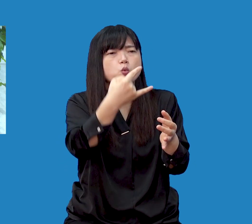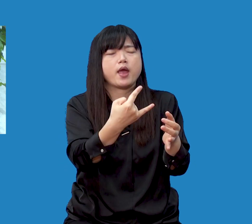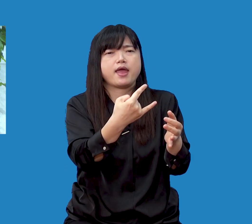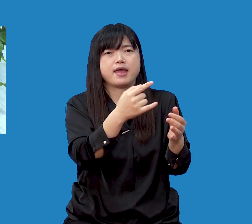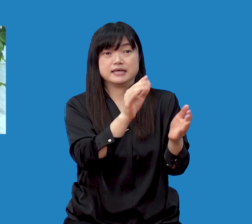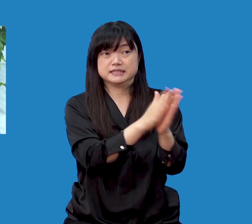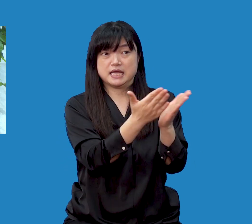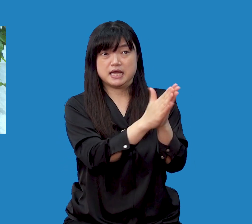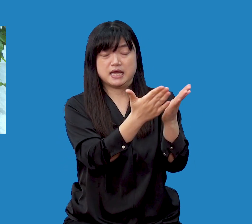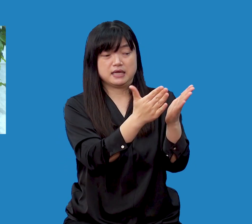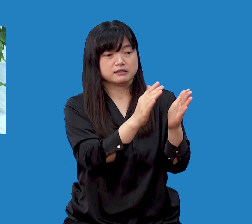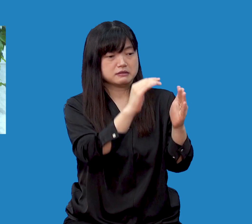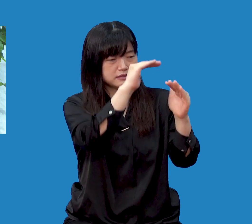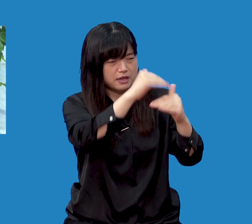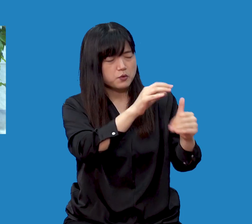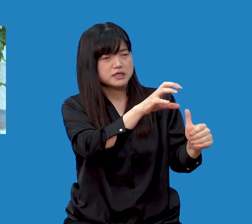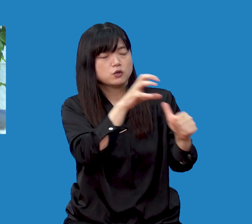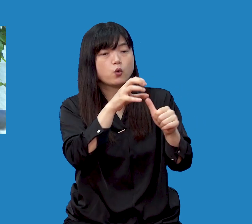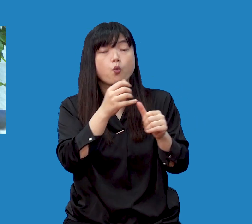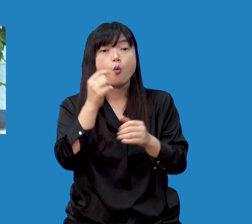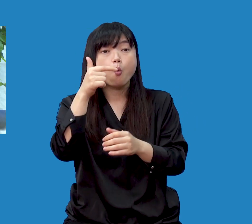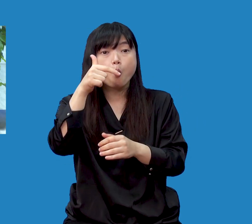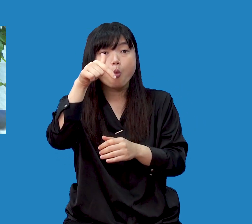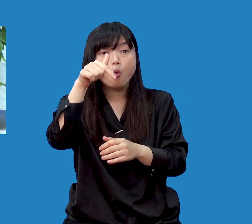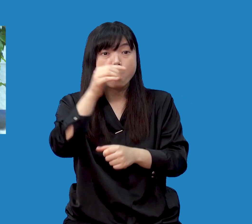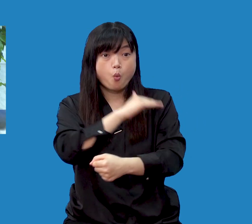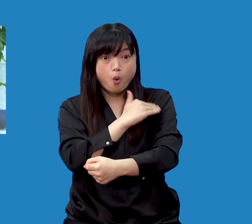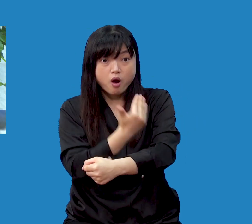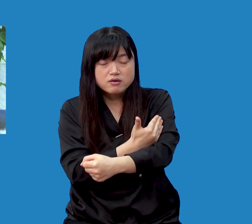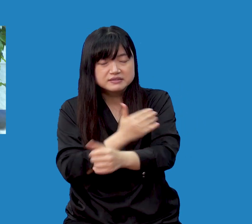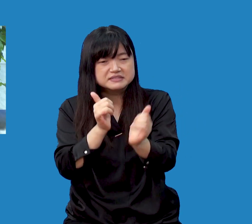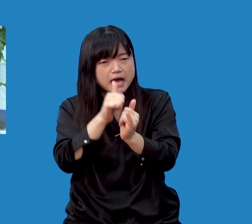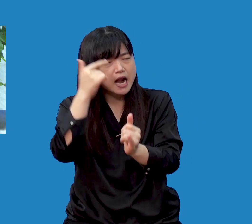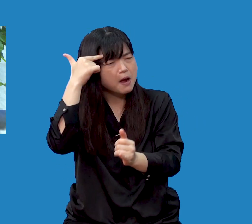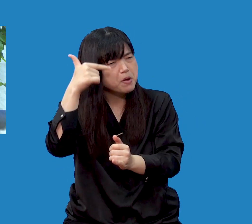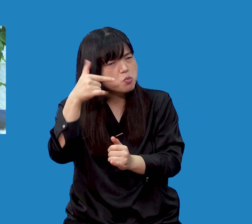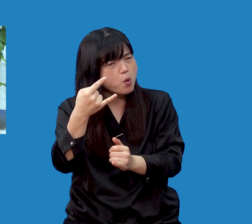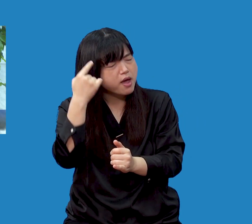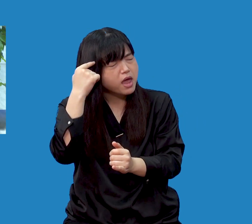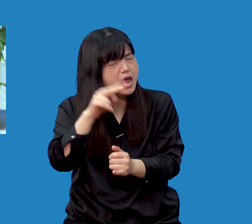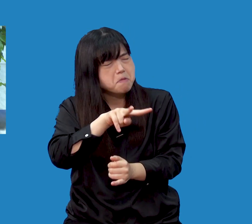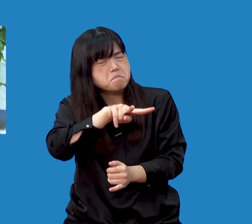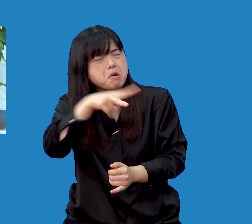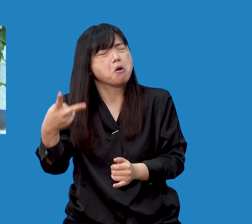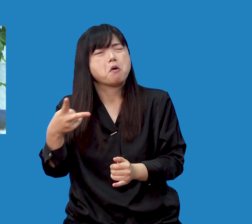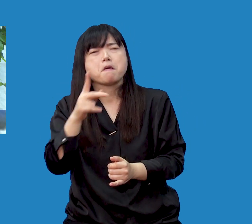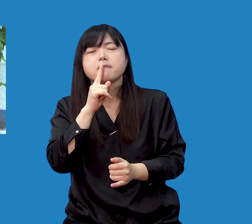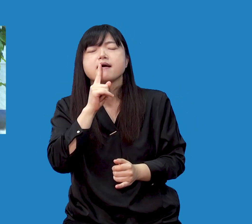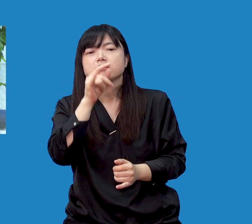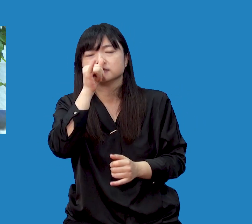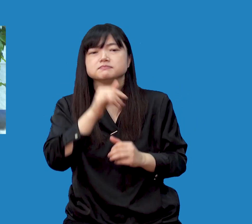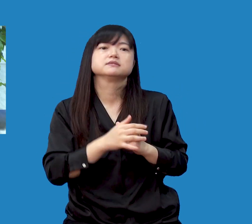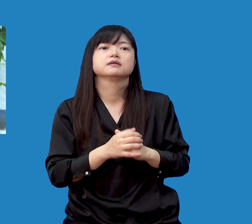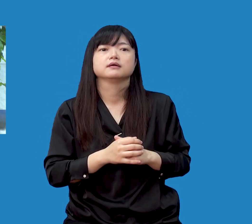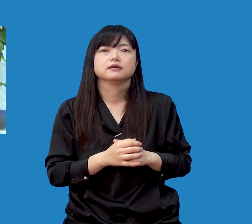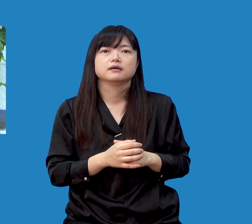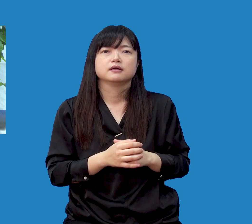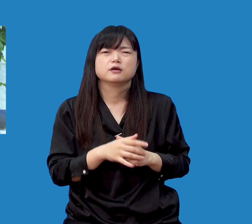인용하면서 권력은 사람의 뇌를 바꾼다, 그런 이야기를 하고